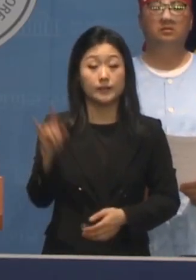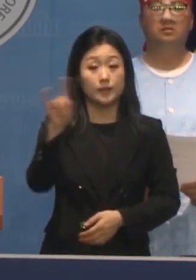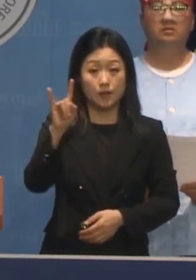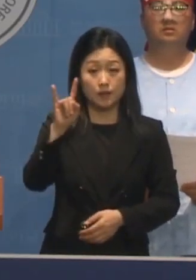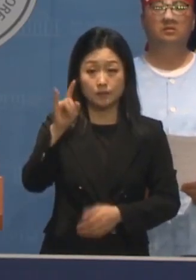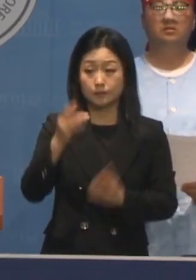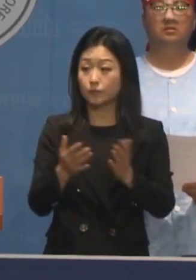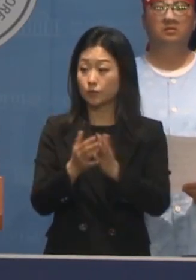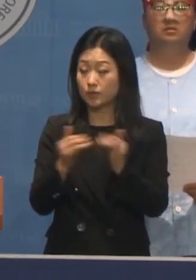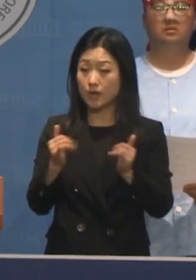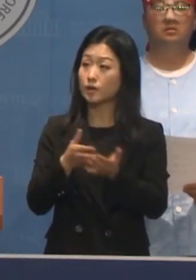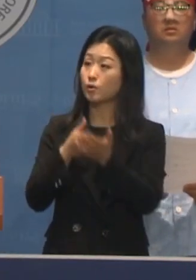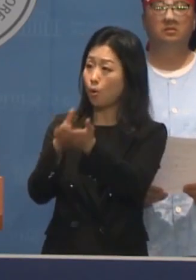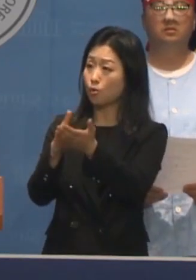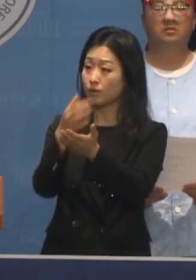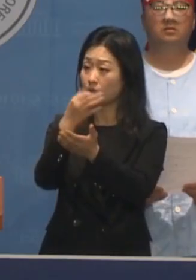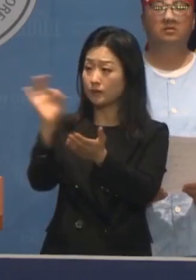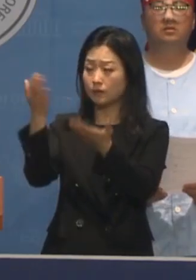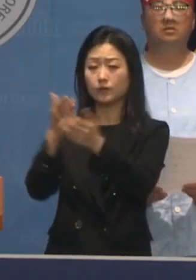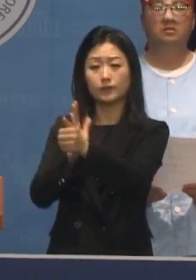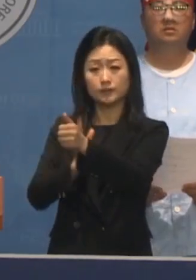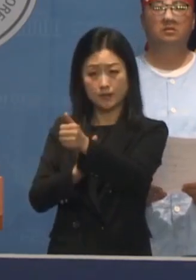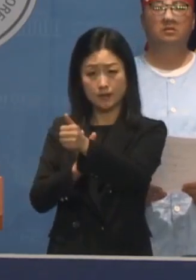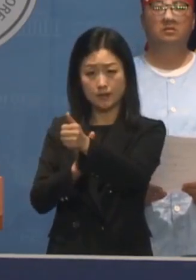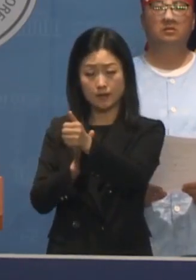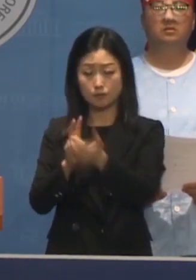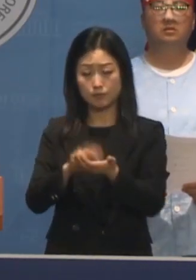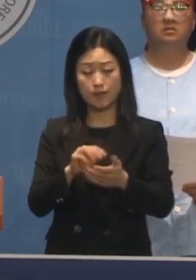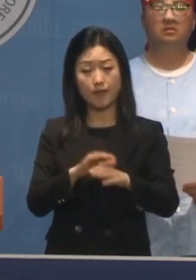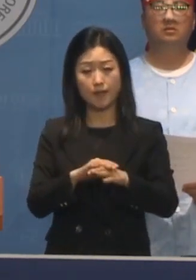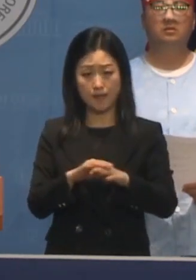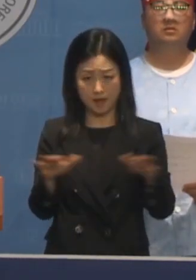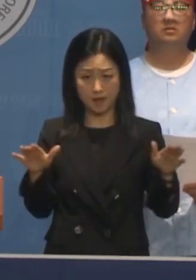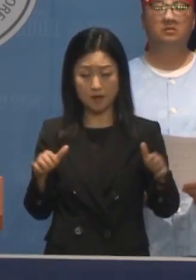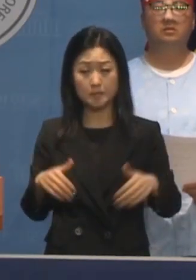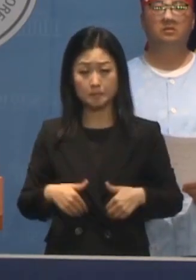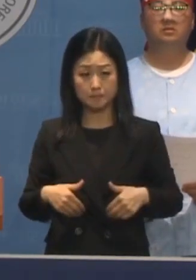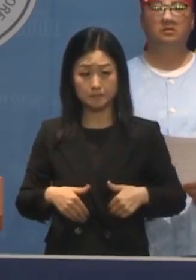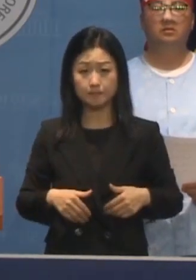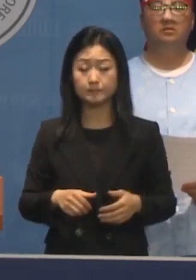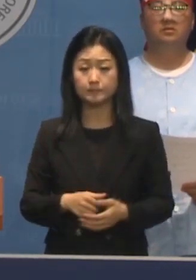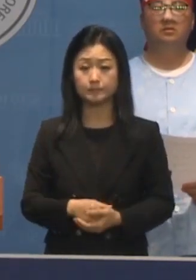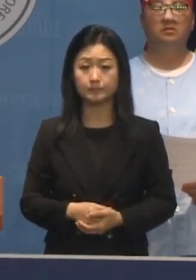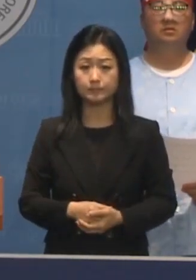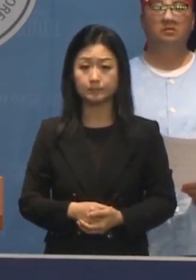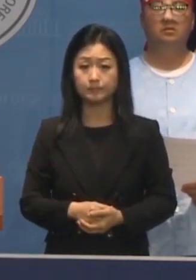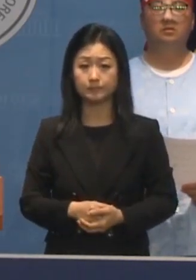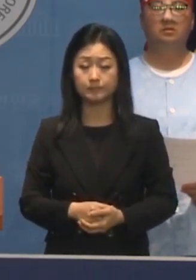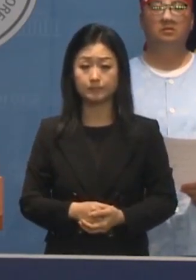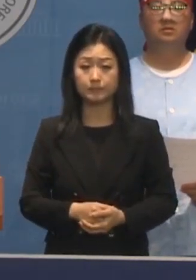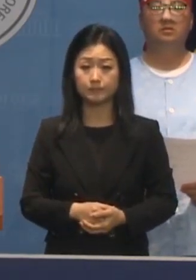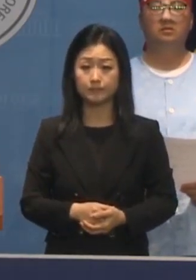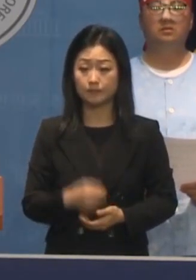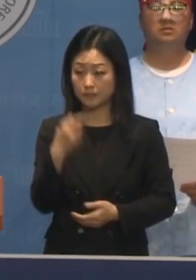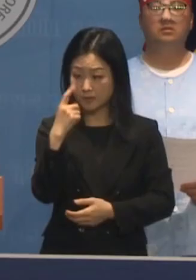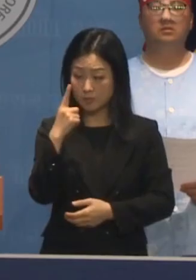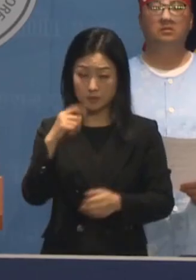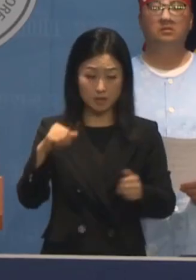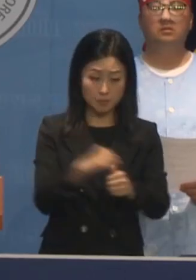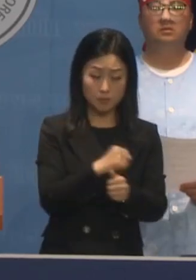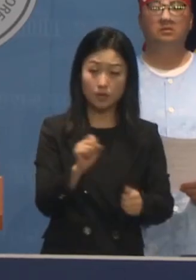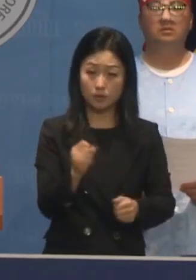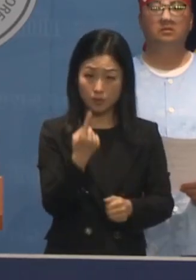현대중공업 노동자의 요구를 수용하는 것이 사태 해결의 유일한 방법이다. 현중 경비대